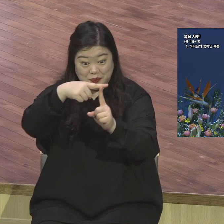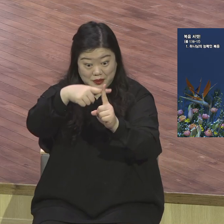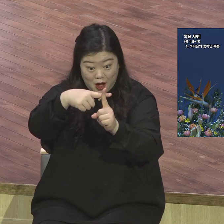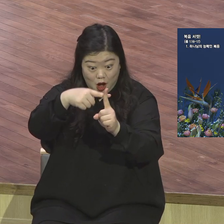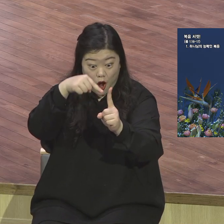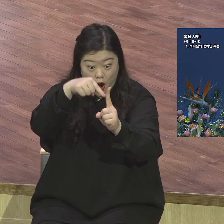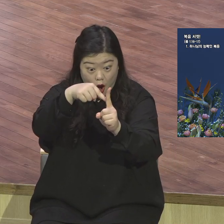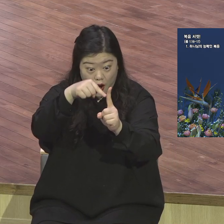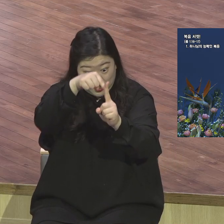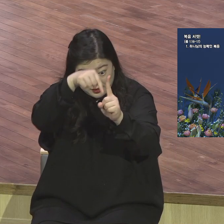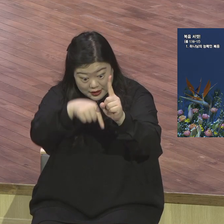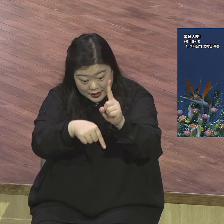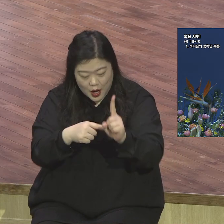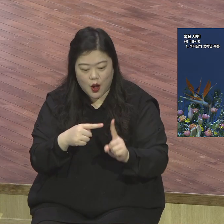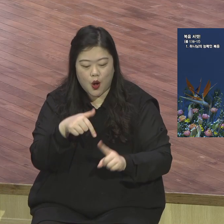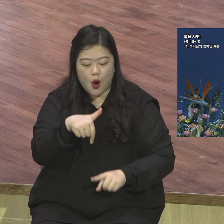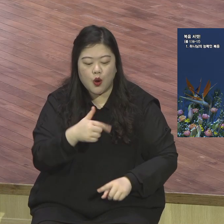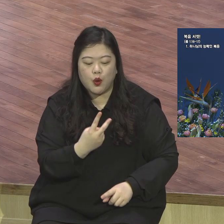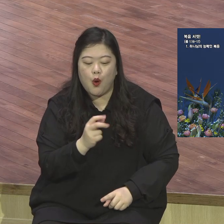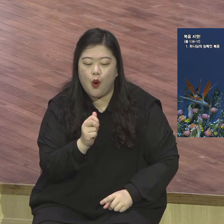그렇게 말해주면서